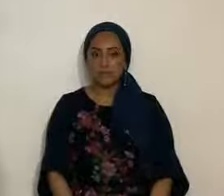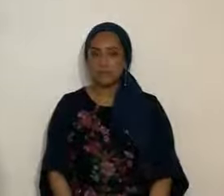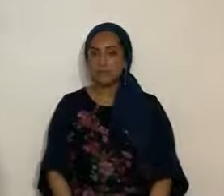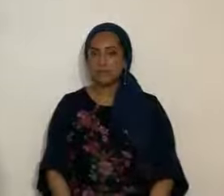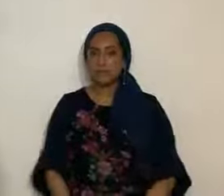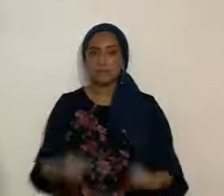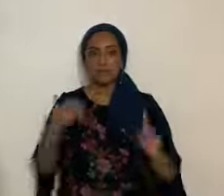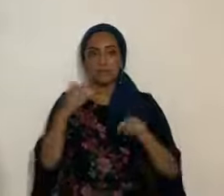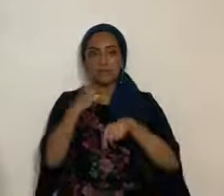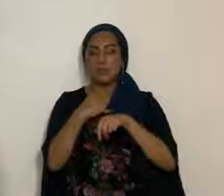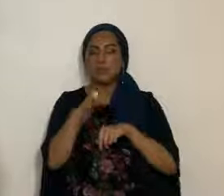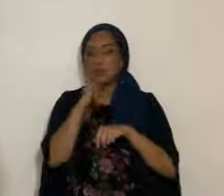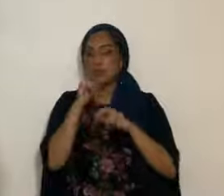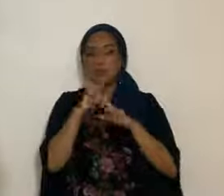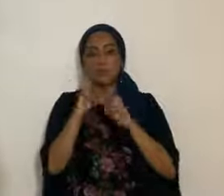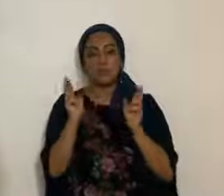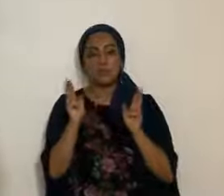preparado José, todavía no ha llegado su tiempo.